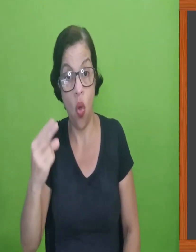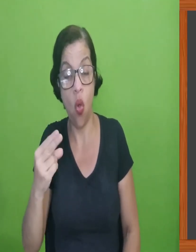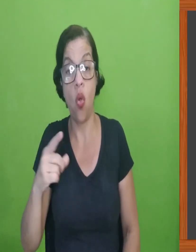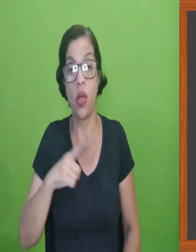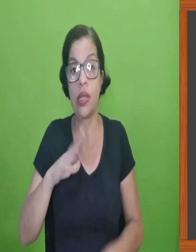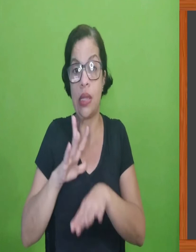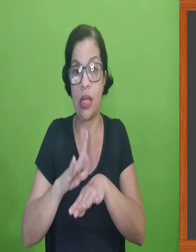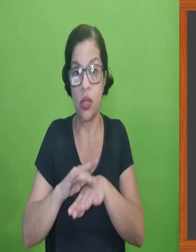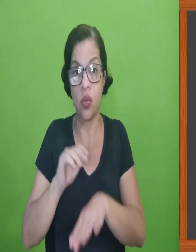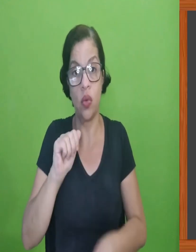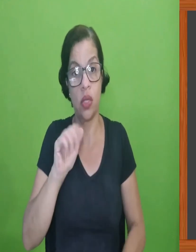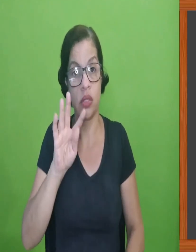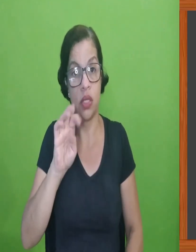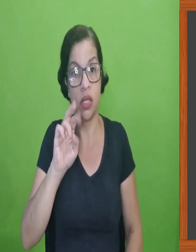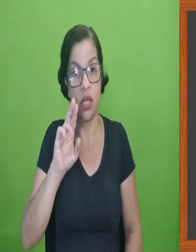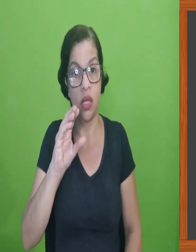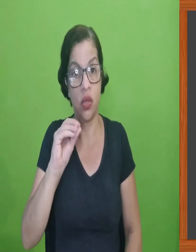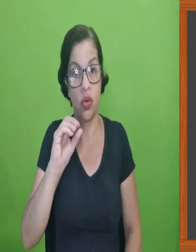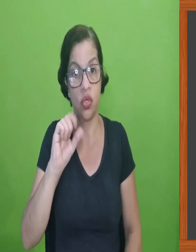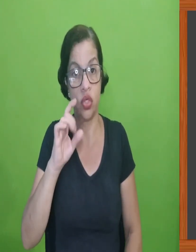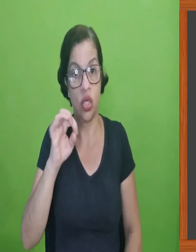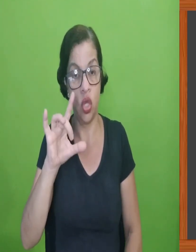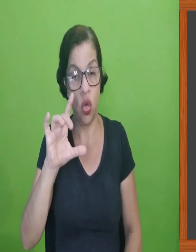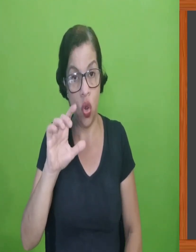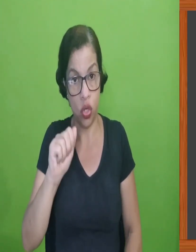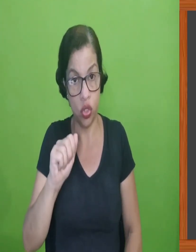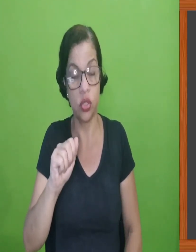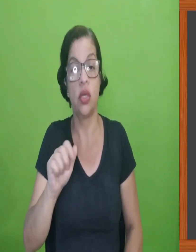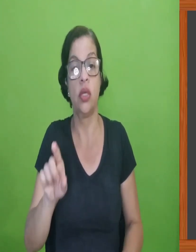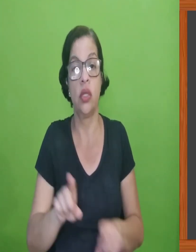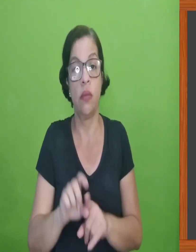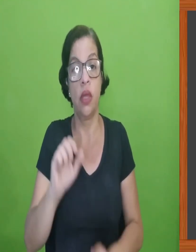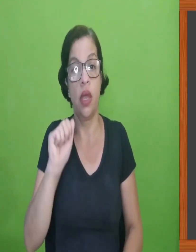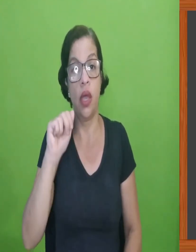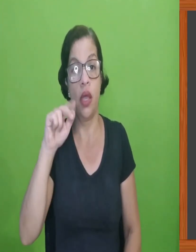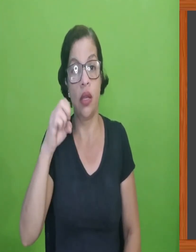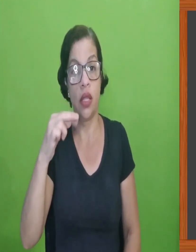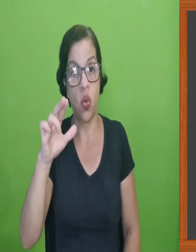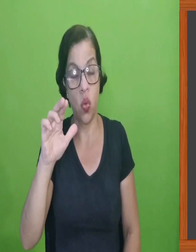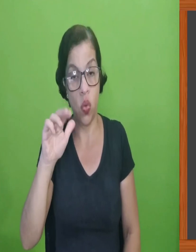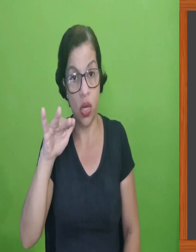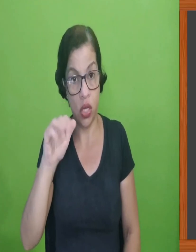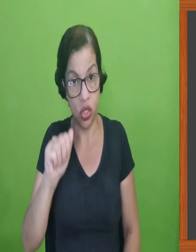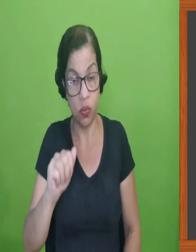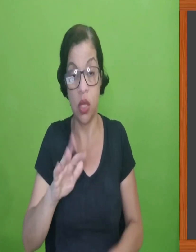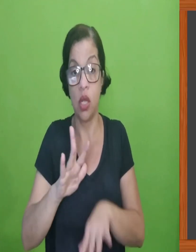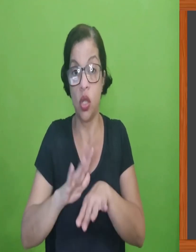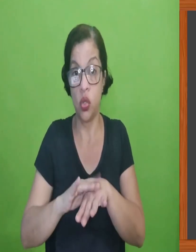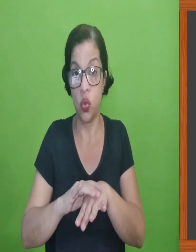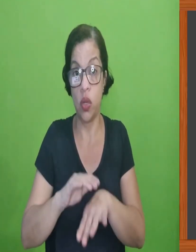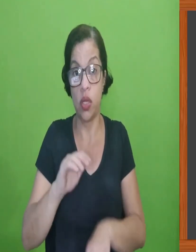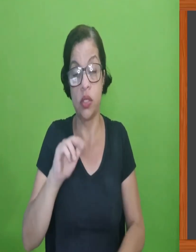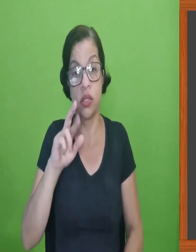uma doença aterosclerótica subclínica, aneurisma de aorta abdominal, doença renal crônica,